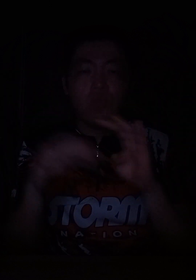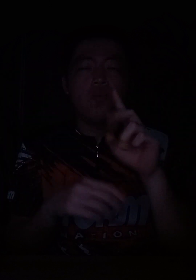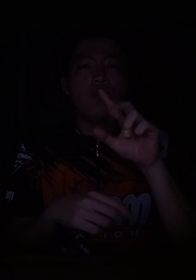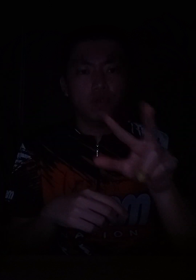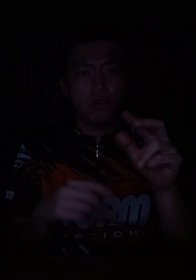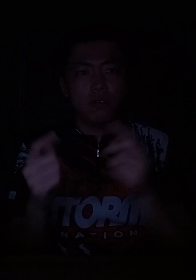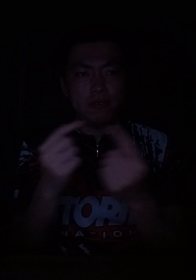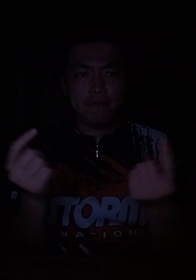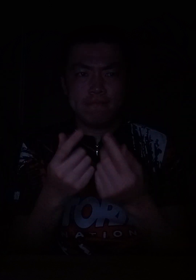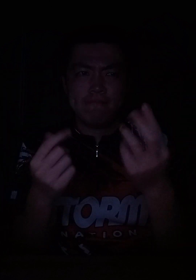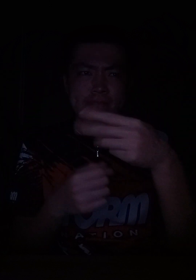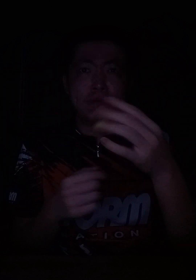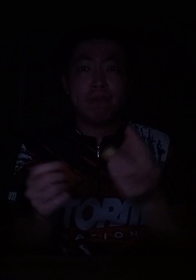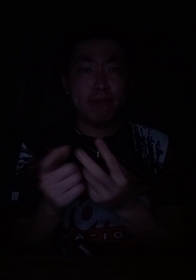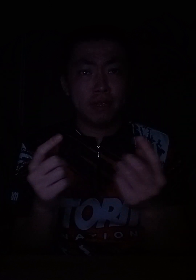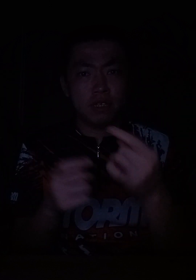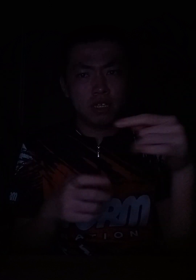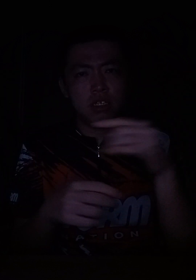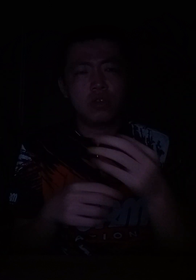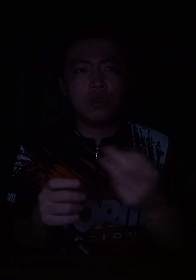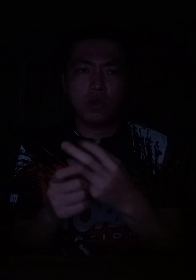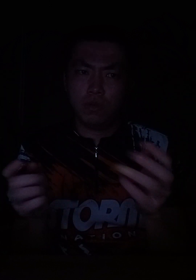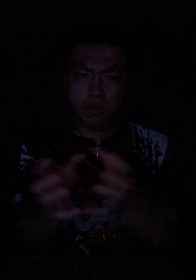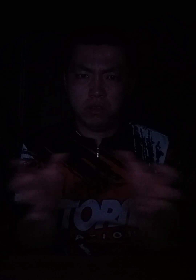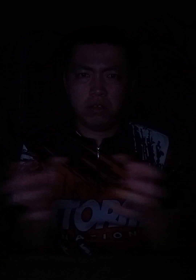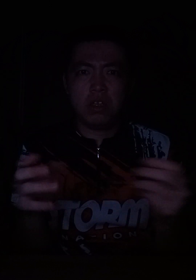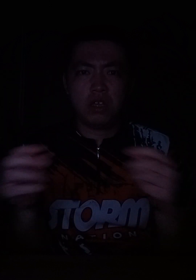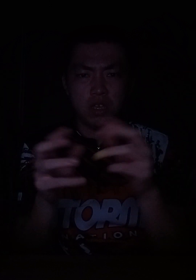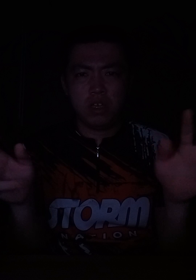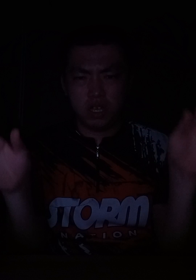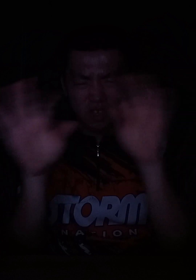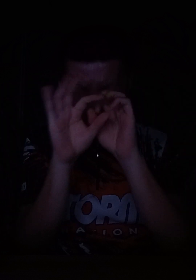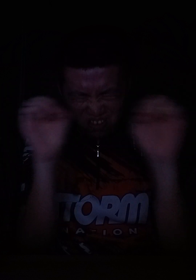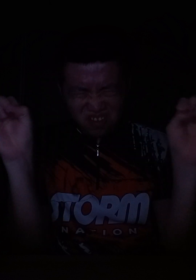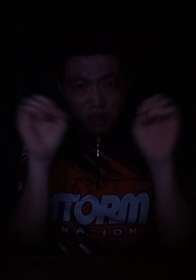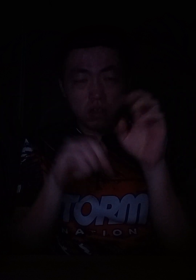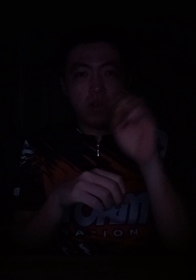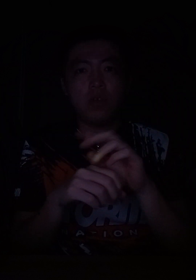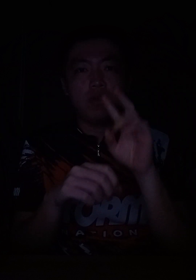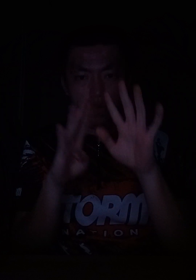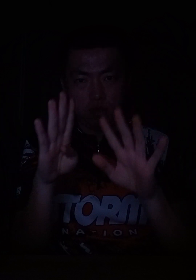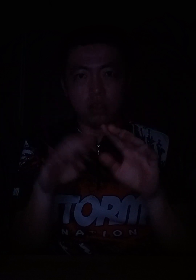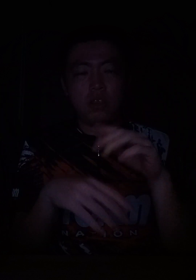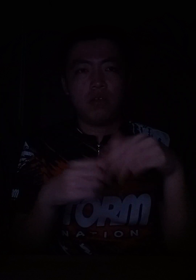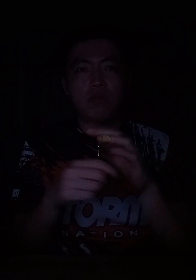30분쯤 경기 고양시 일산 서구의 한 아파트 단지가 정전됐다가 9시간 만에